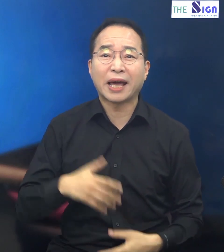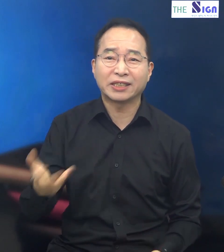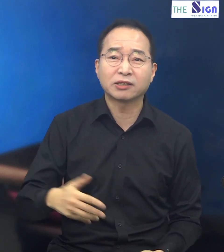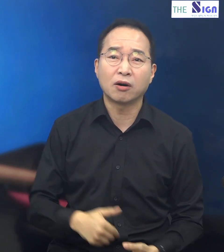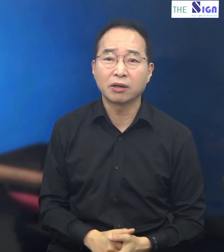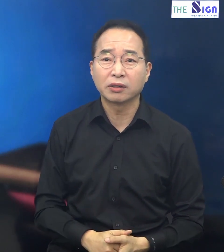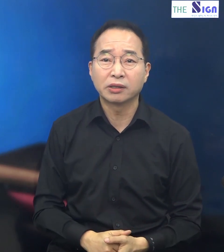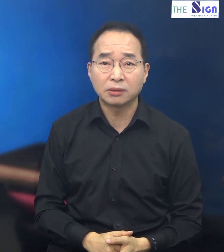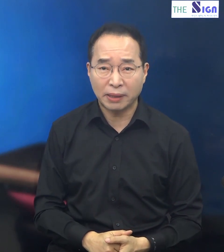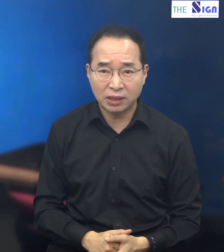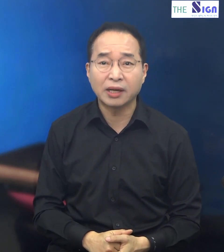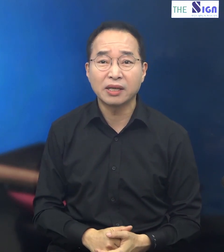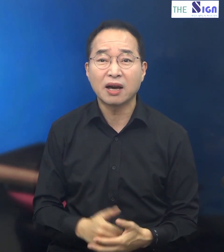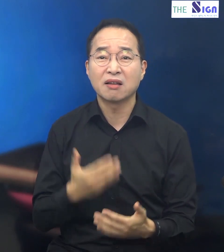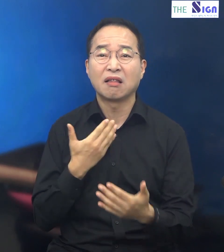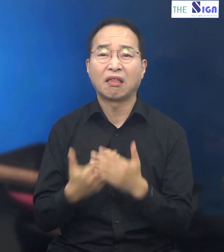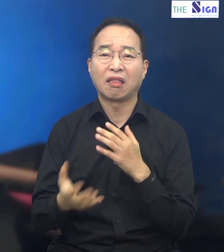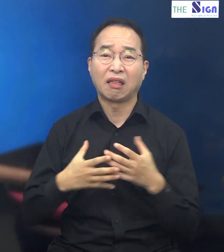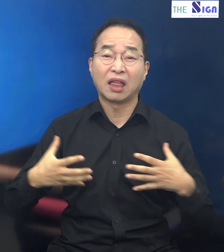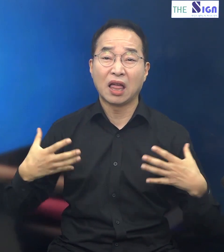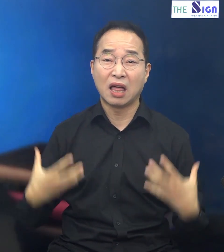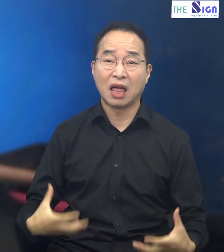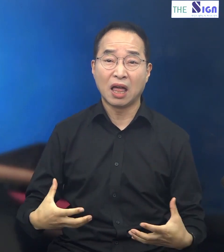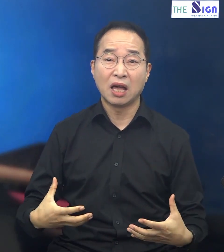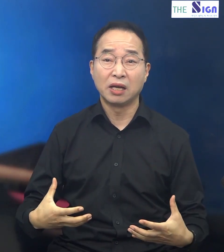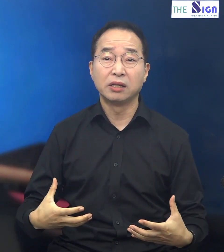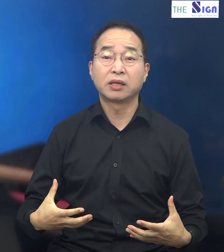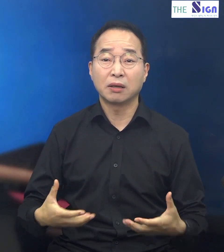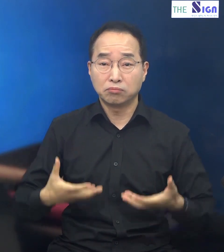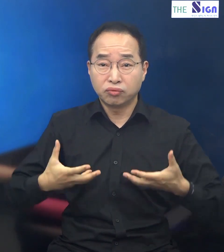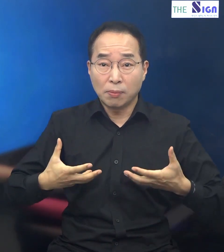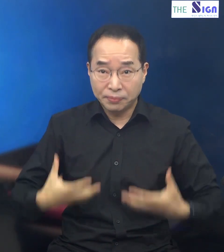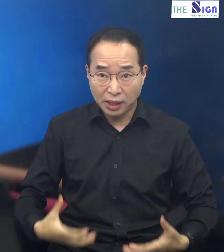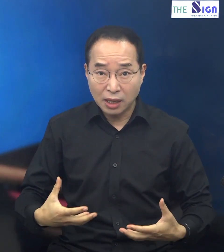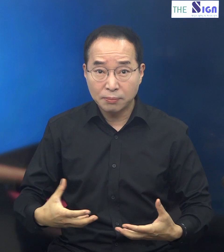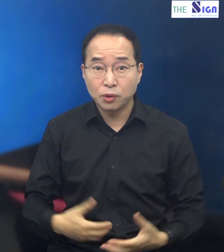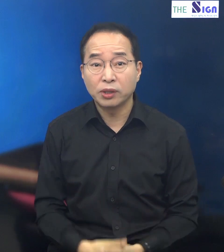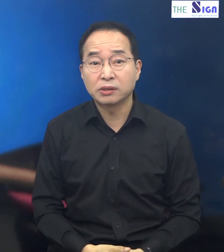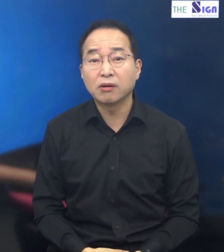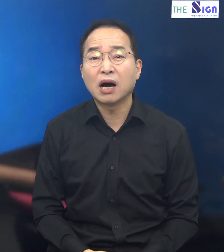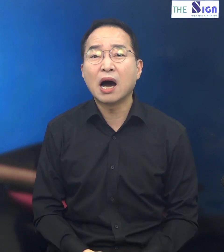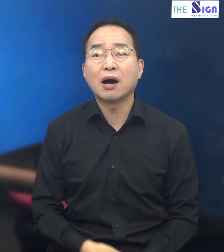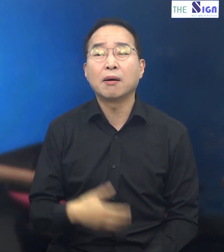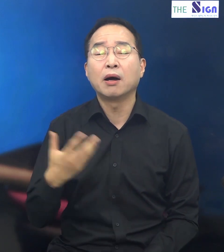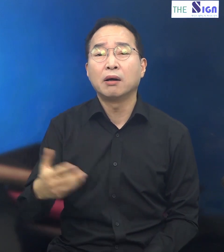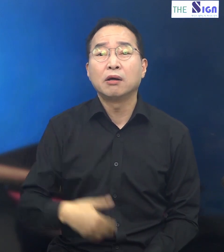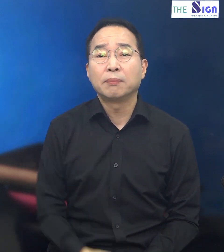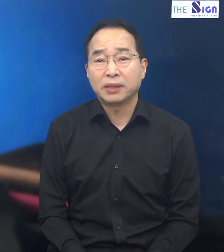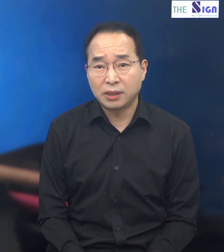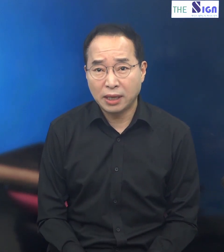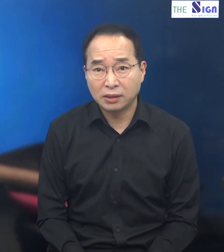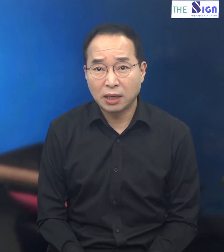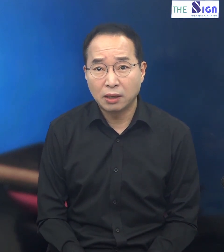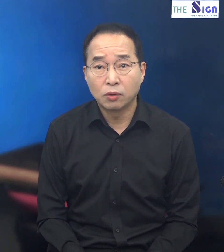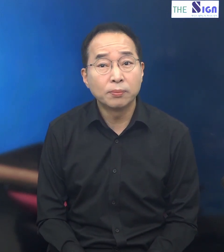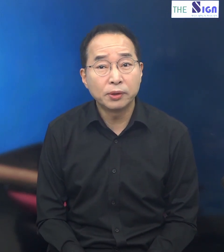했어. 그래서 베테랑이야. 이렇게 하면 무겁다라는 표현에서 베테랑이다. 이런 표현이